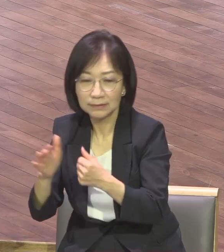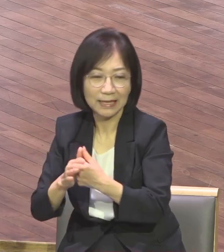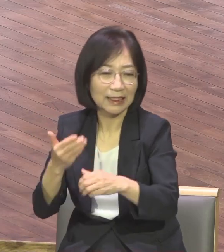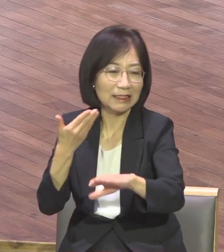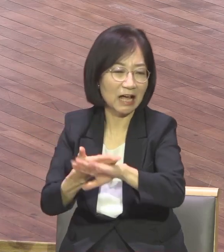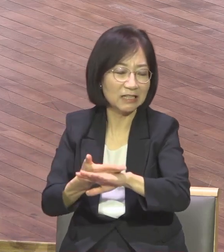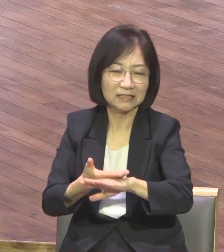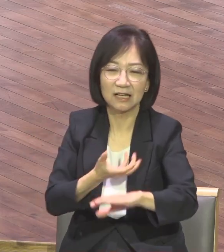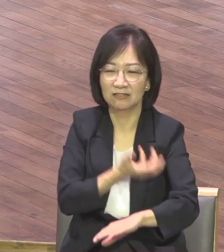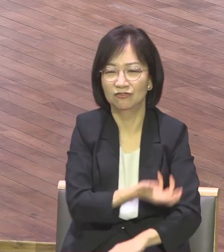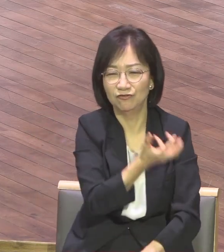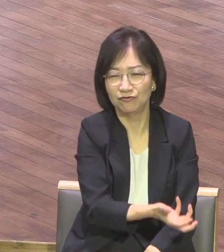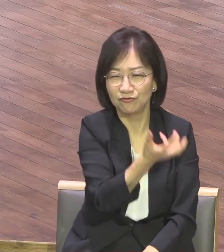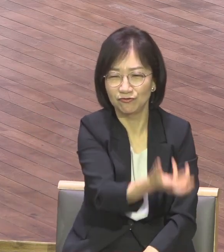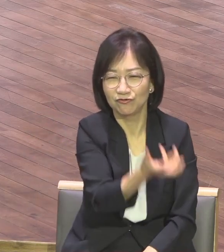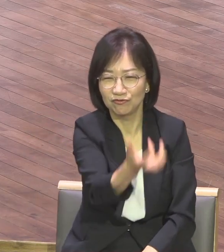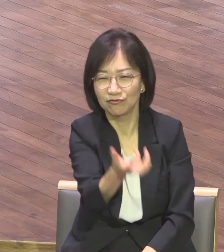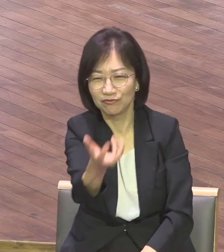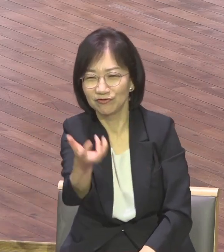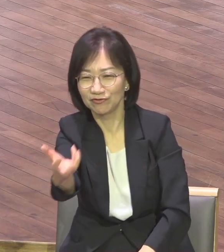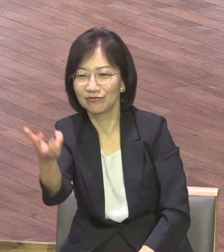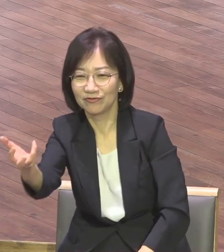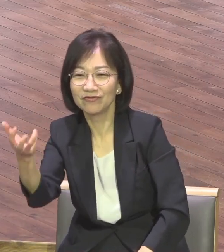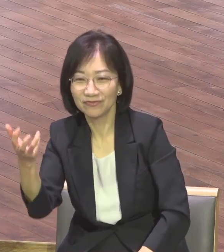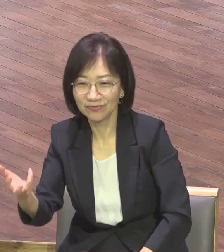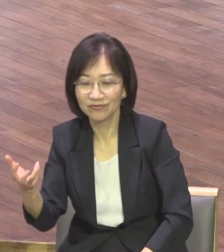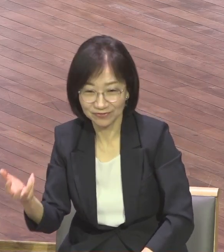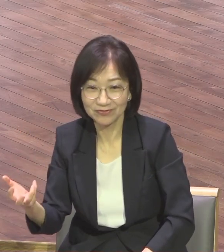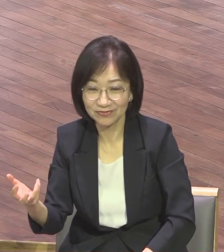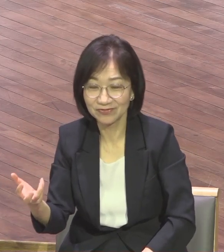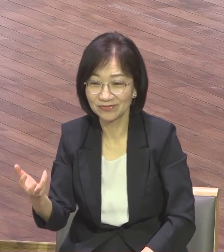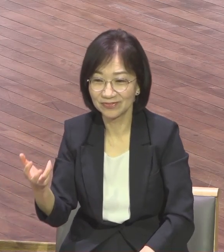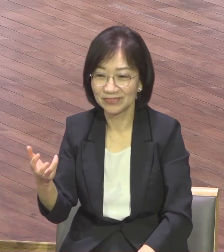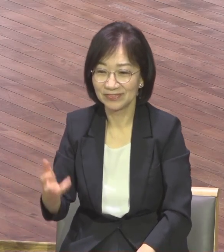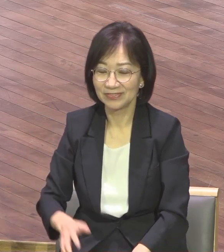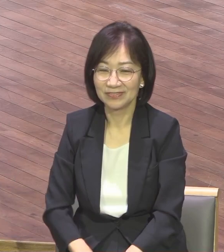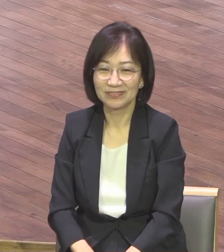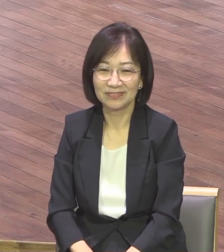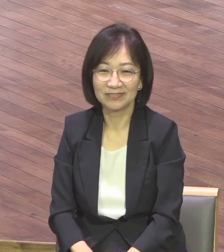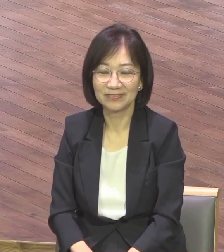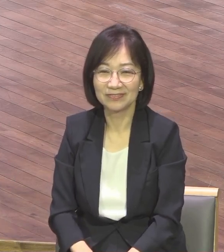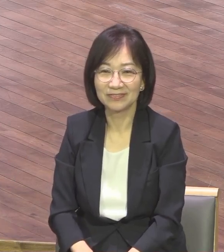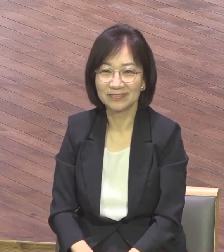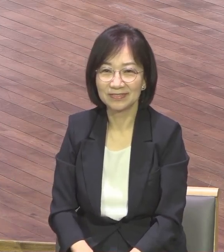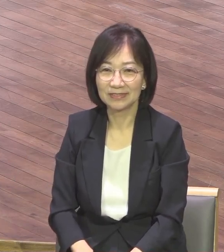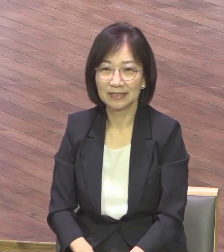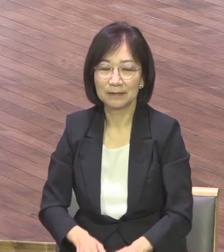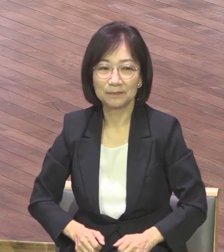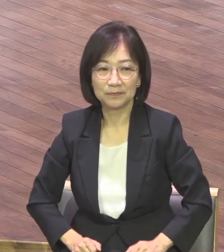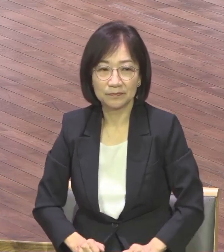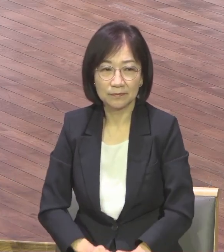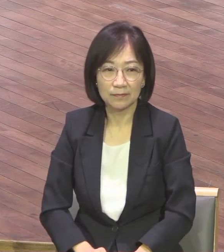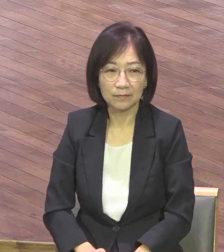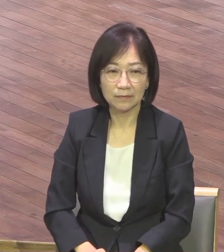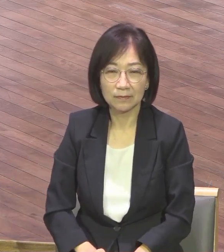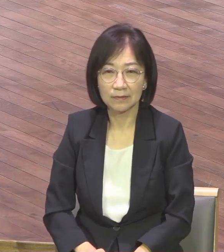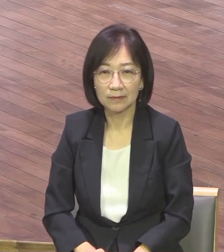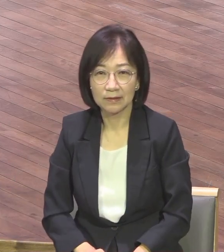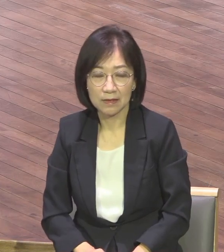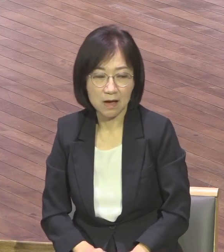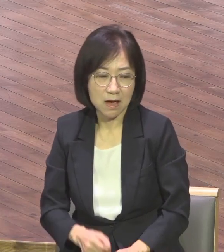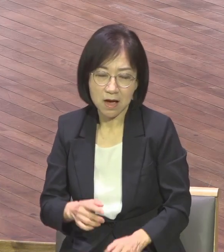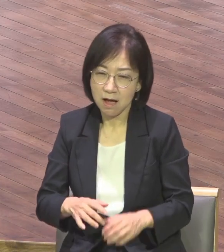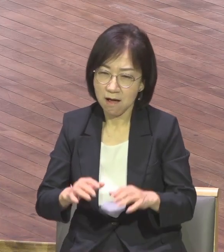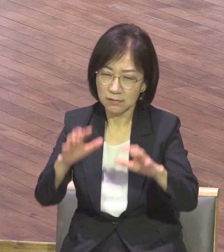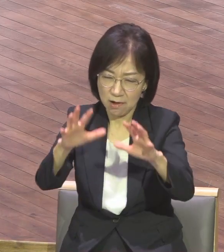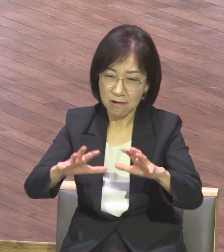다니던 순회하던 선교를 본격적으로 이제는 순회 선교사로 그렇게 해서 교회가 경비를 줘서